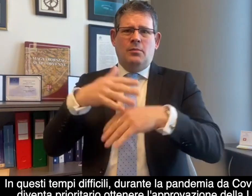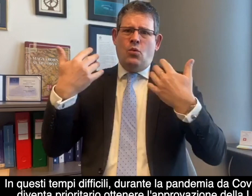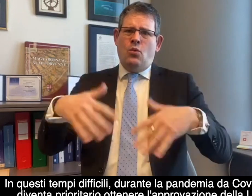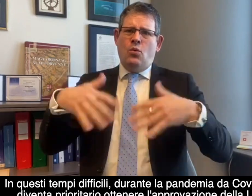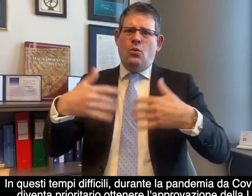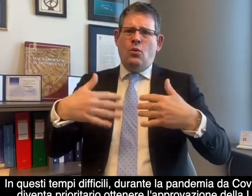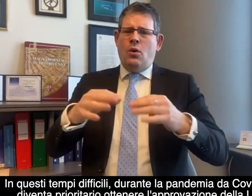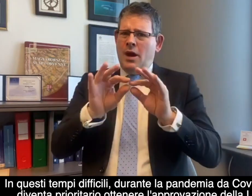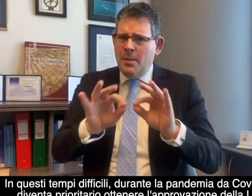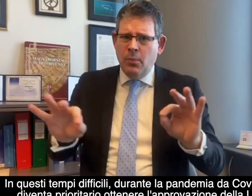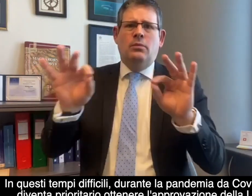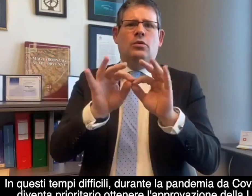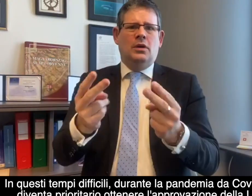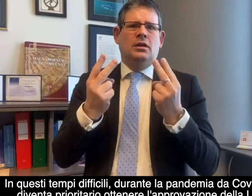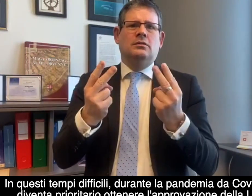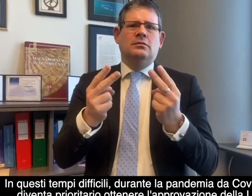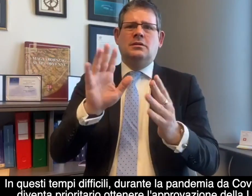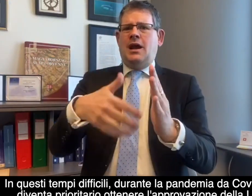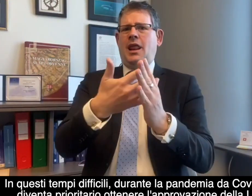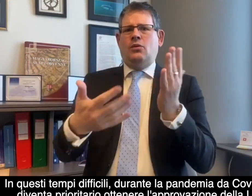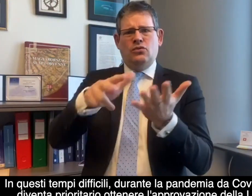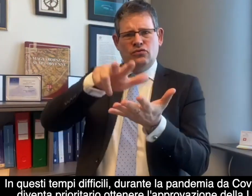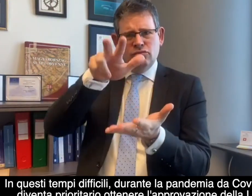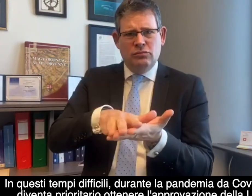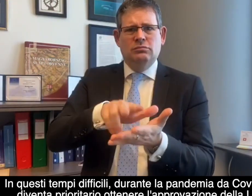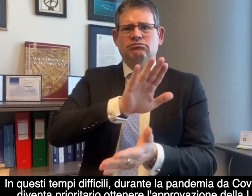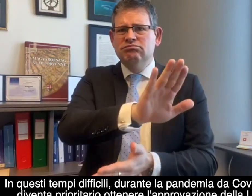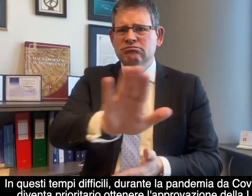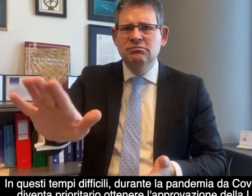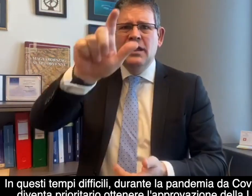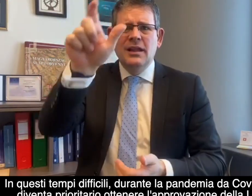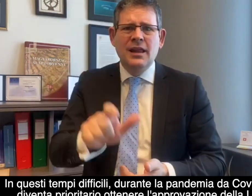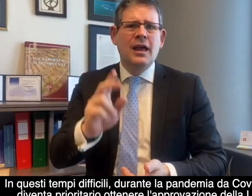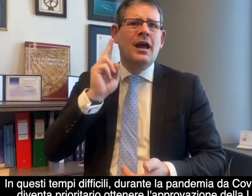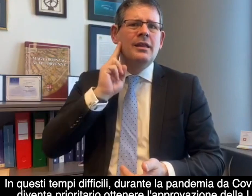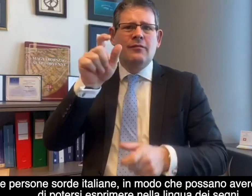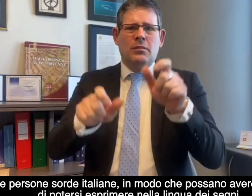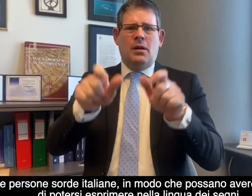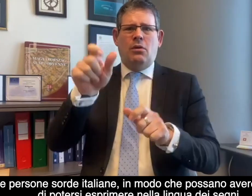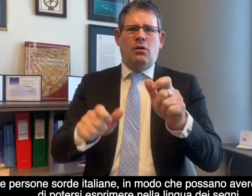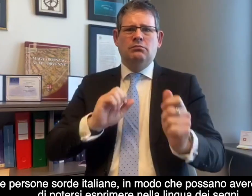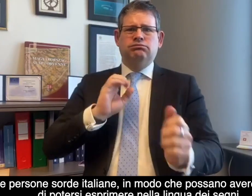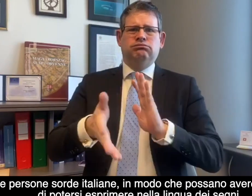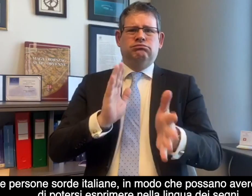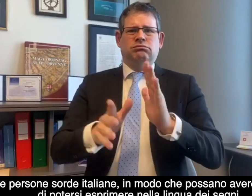pandemia diventa prioritario ottenere l'approvazione della lista per le persone sorde italiane in modo che